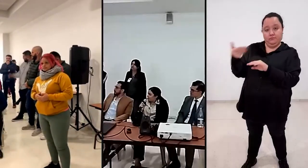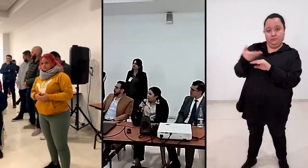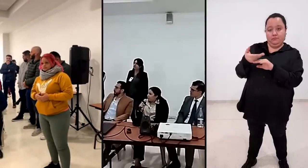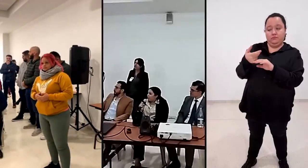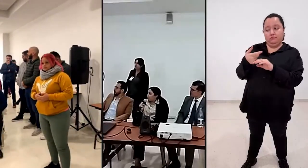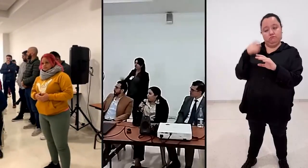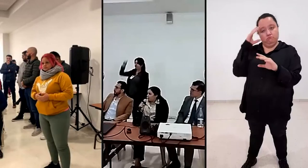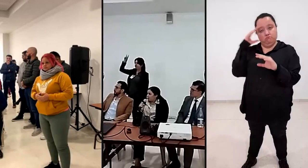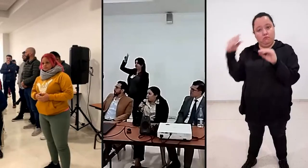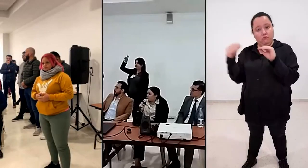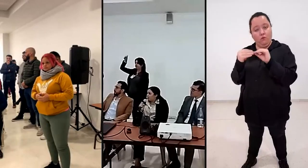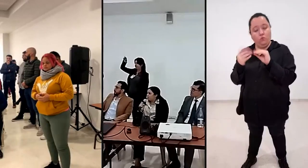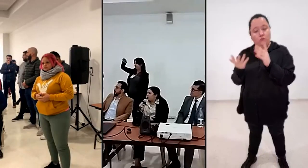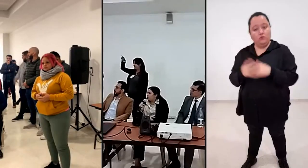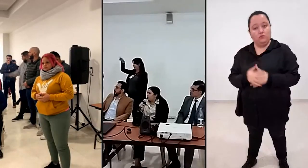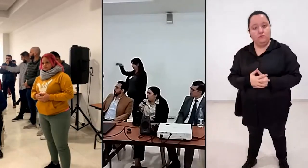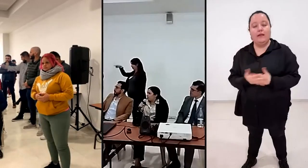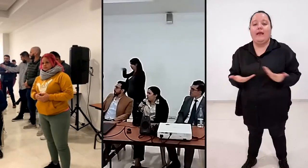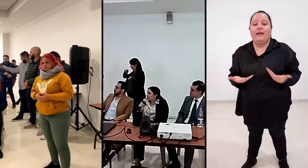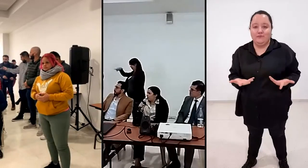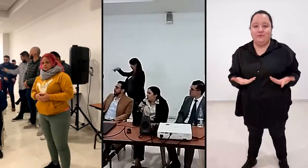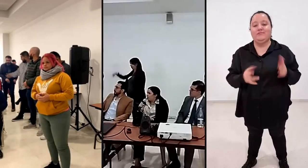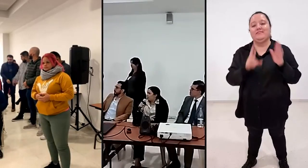y por eso